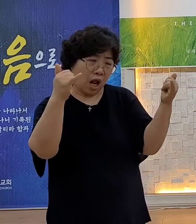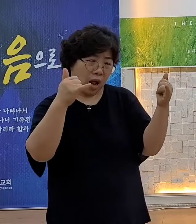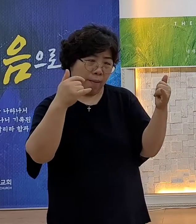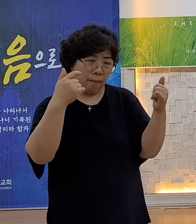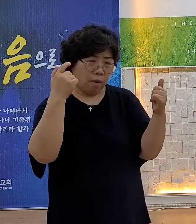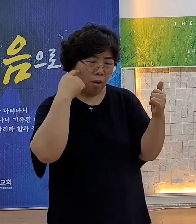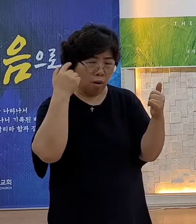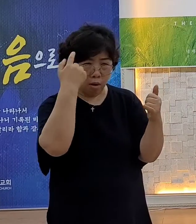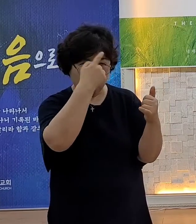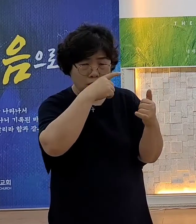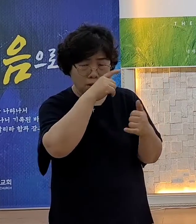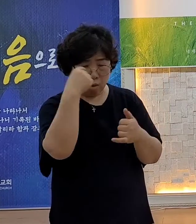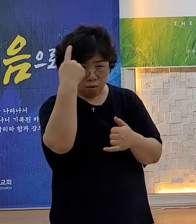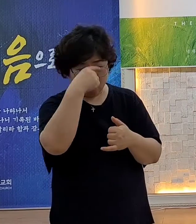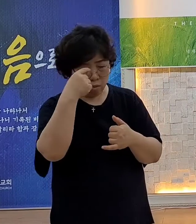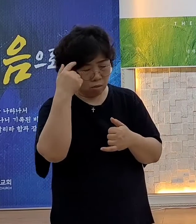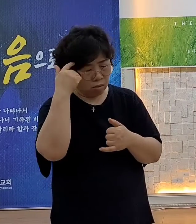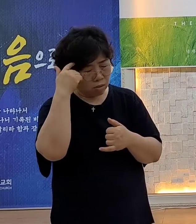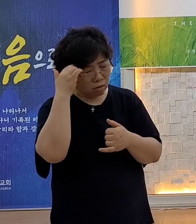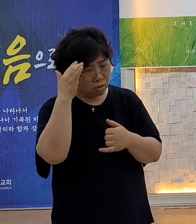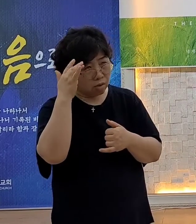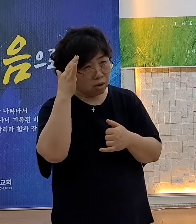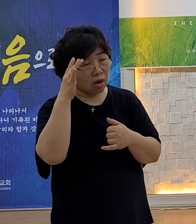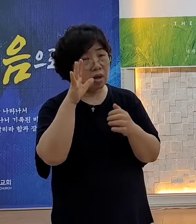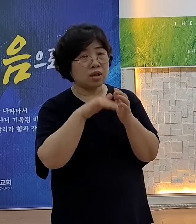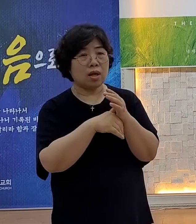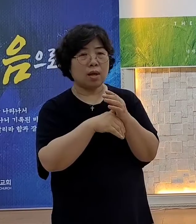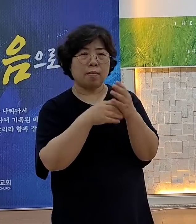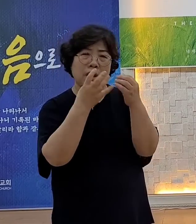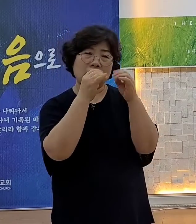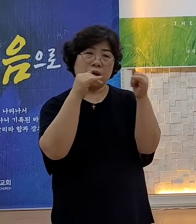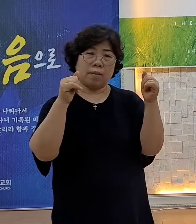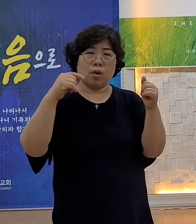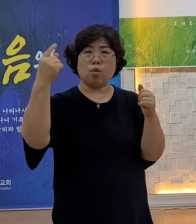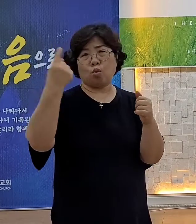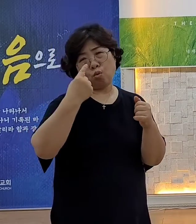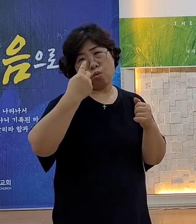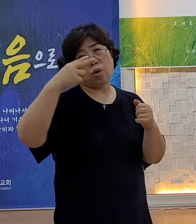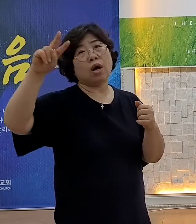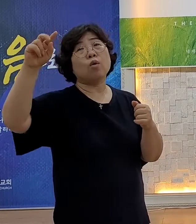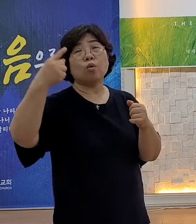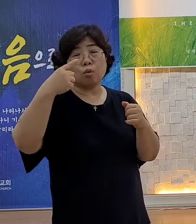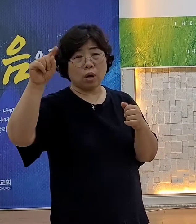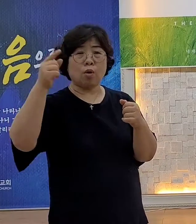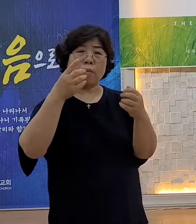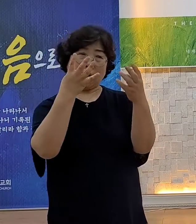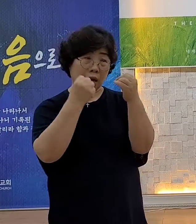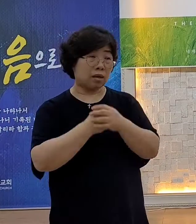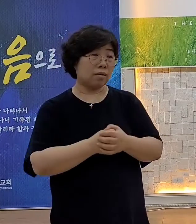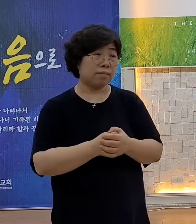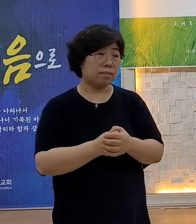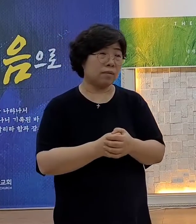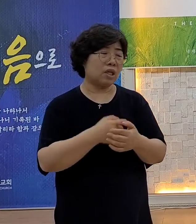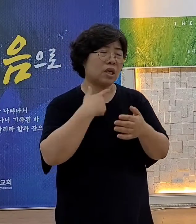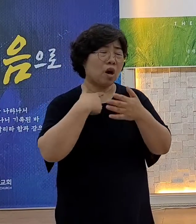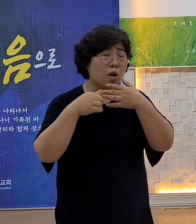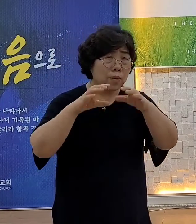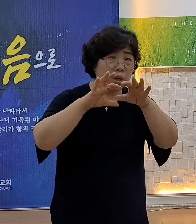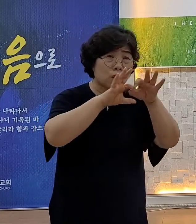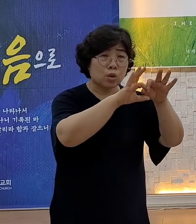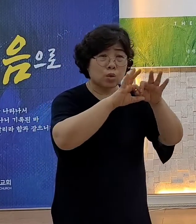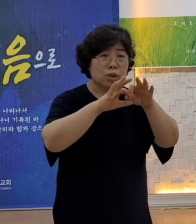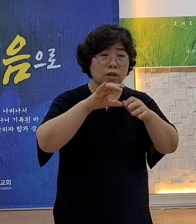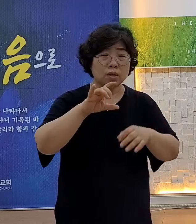다 떠올려 보면서 참 많은 분들이 왔다 하고 또 돌아가시기도 하고 참 이렇게 경험하면서